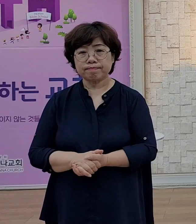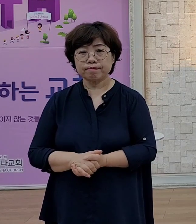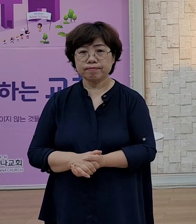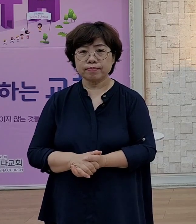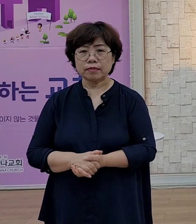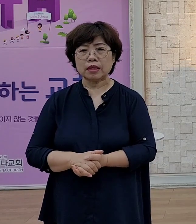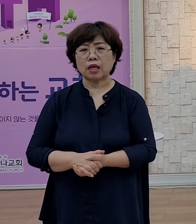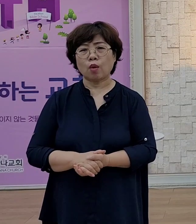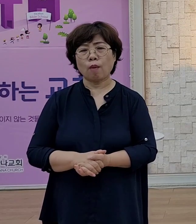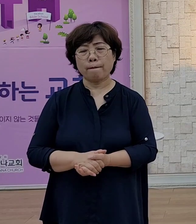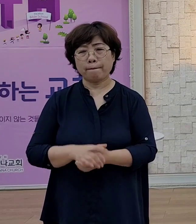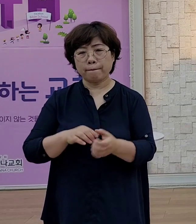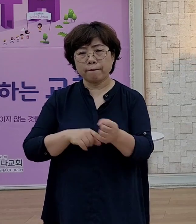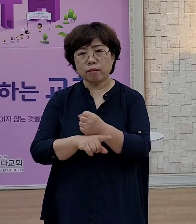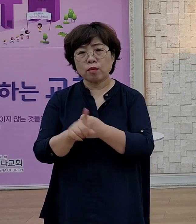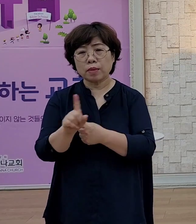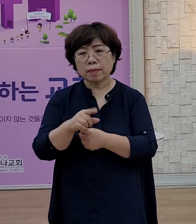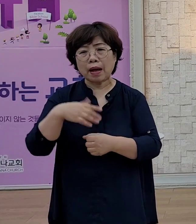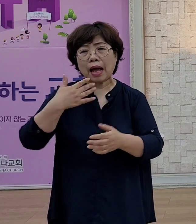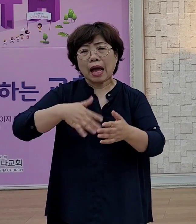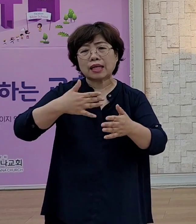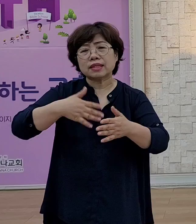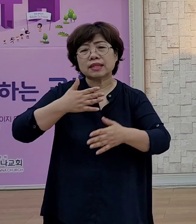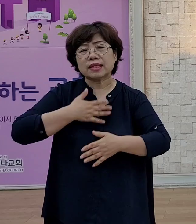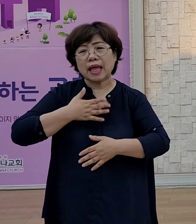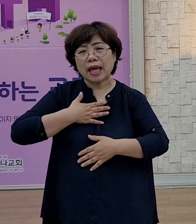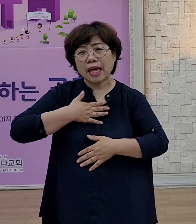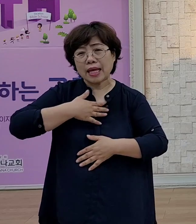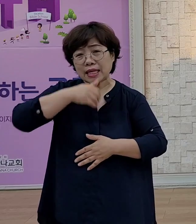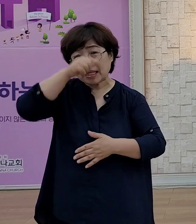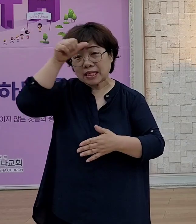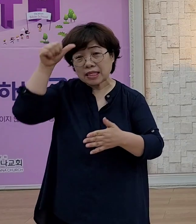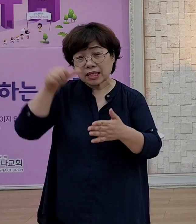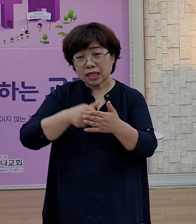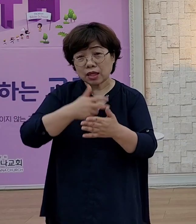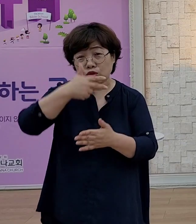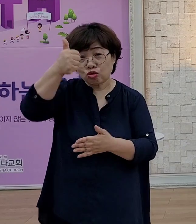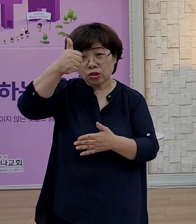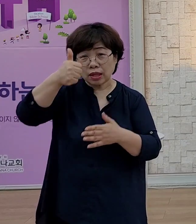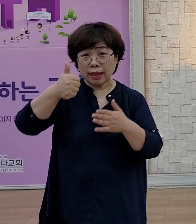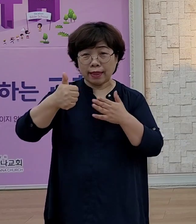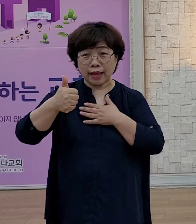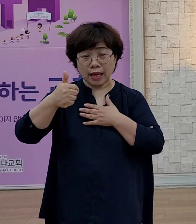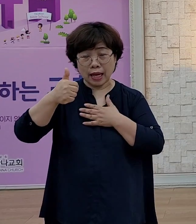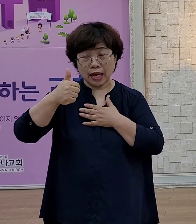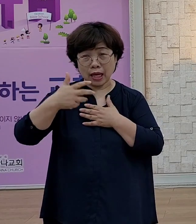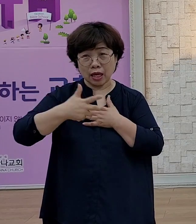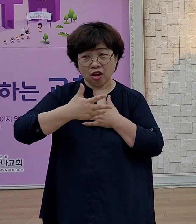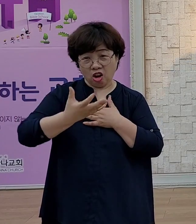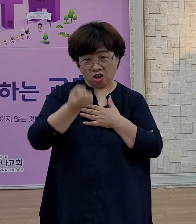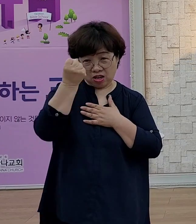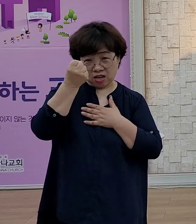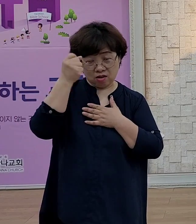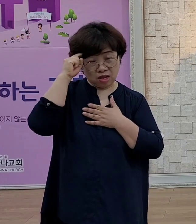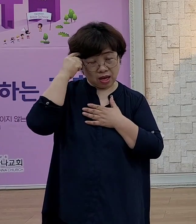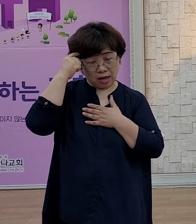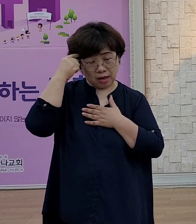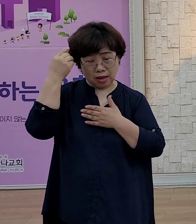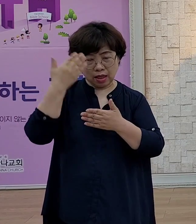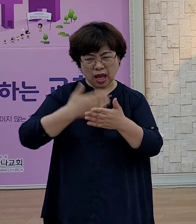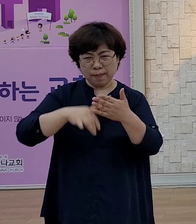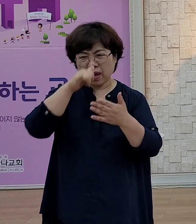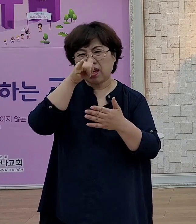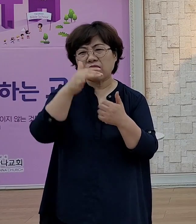바로 아직도 내가 내 인생의 주인이라고 이렇게 생각이 나도 모르게 남아있기